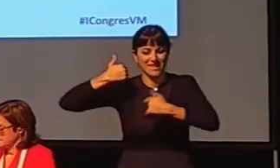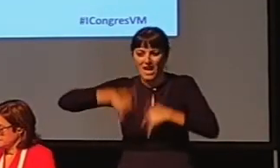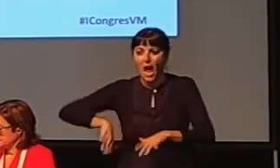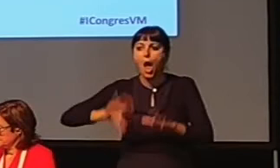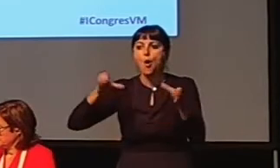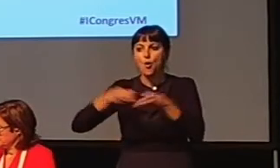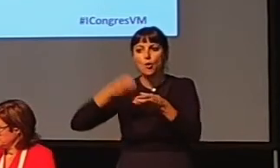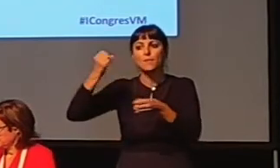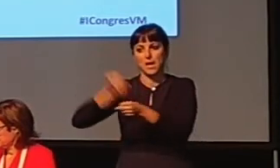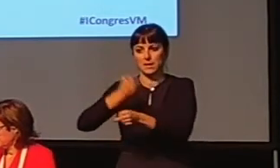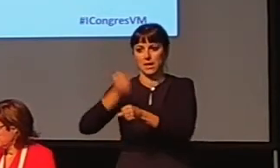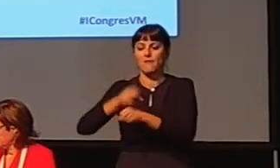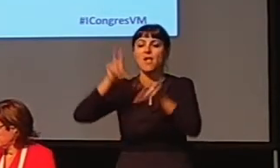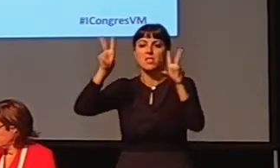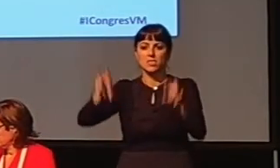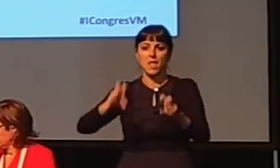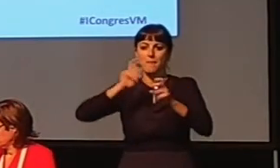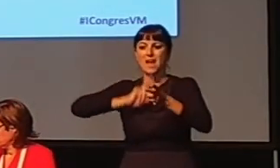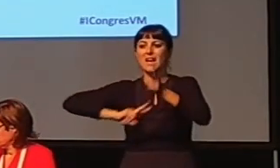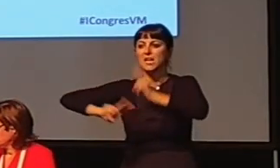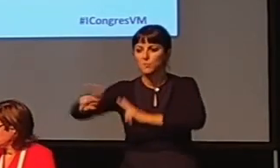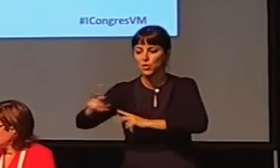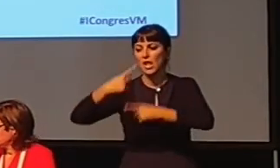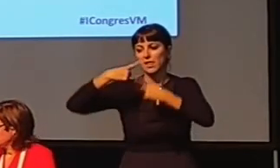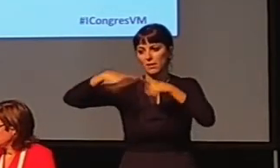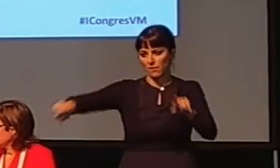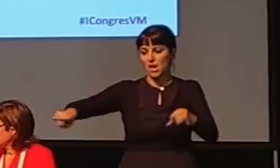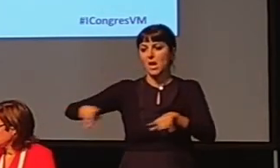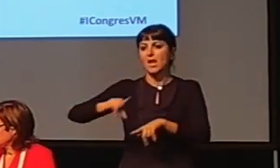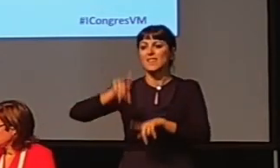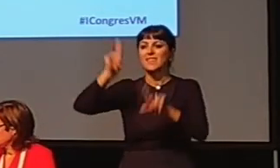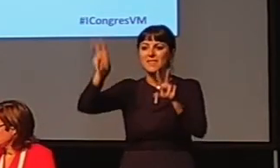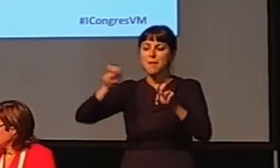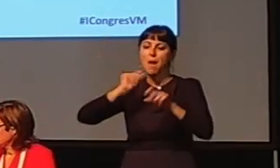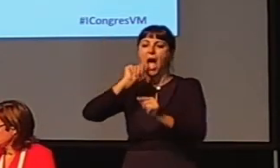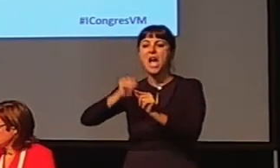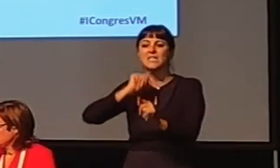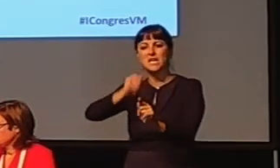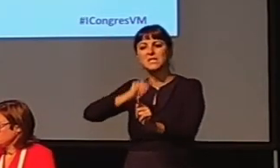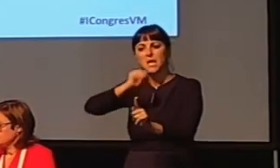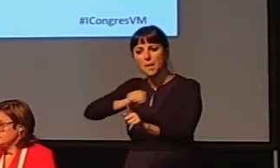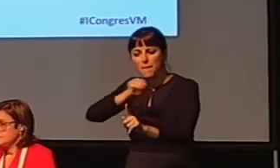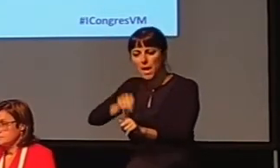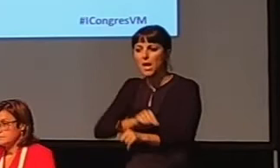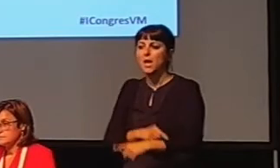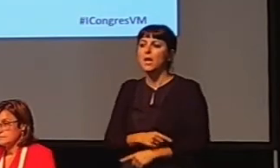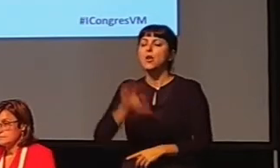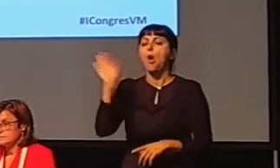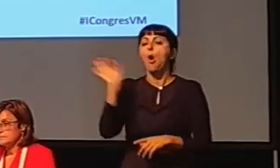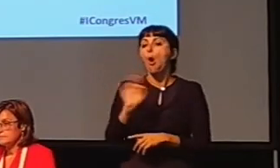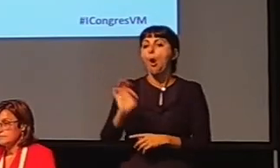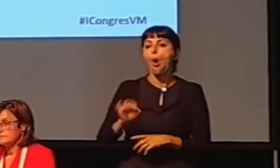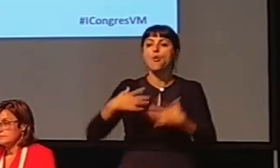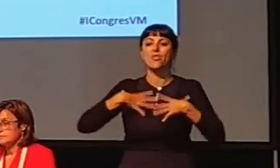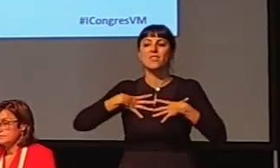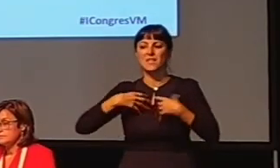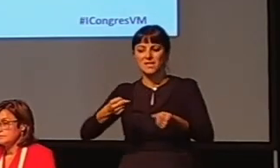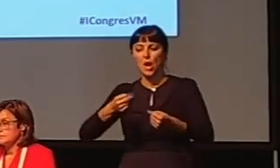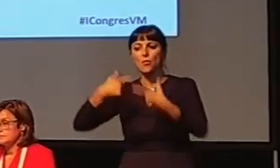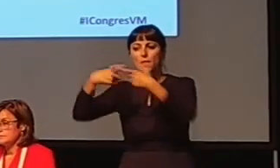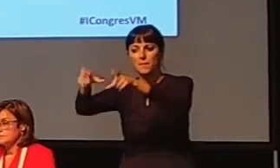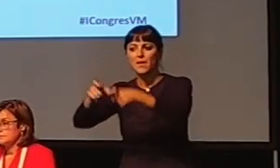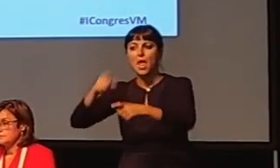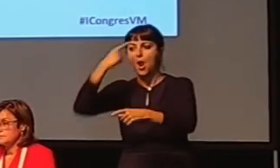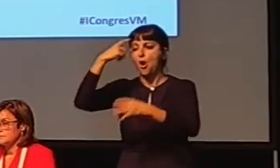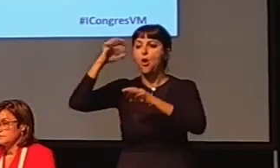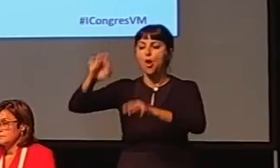el grup de treball que articuli una resposta diferent amb el tema d'assetjament, que el Departament de Salut amb el tema del protocol incorporeu un canvi de lògica